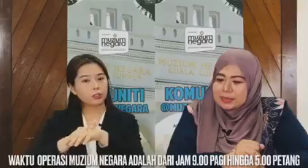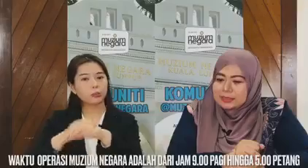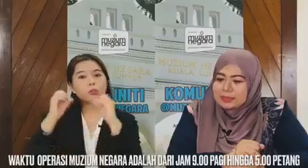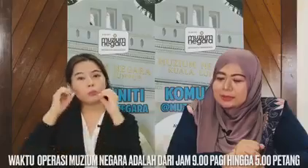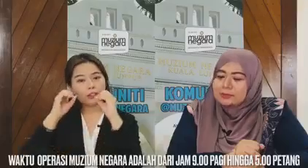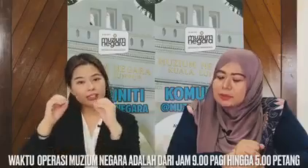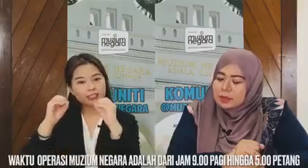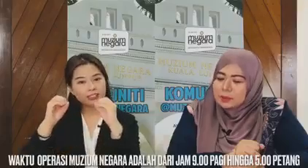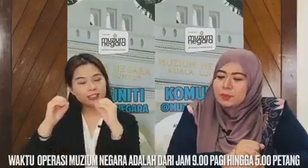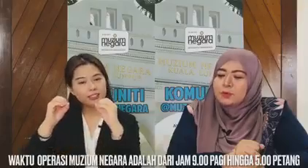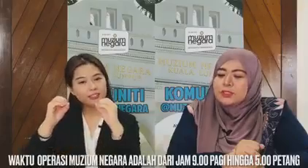Waktu operasi